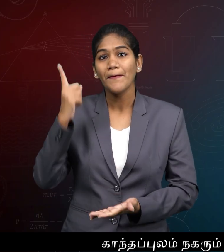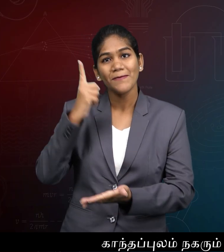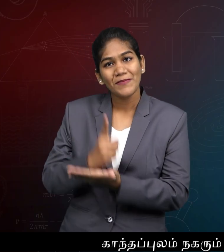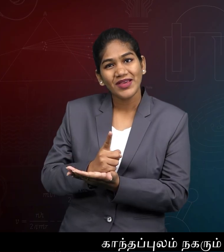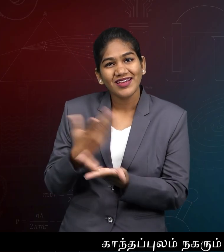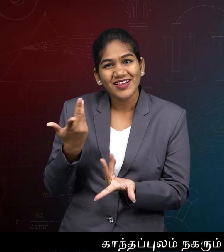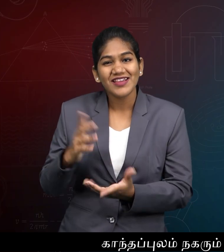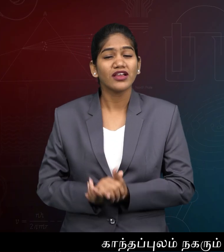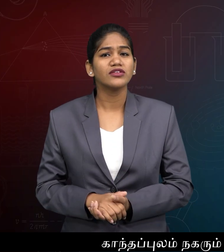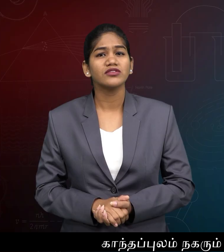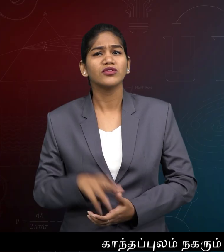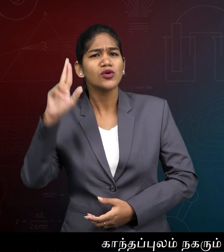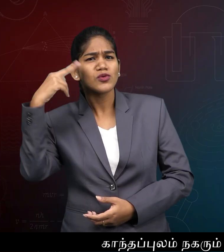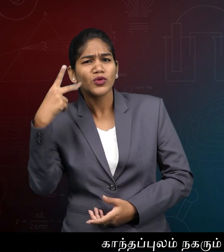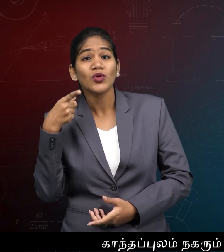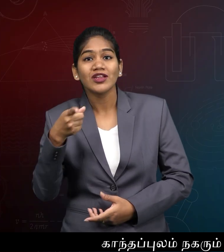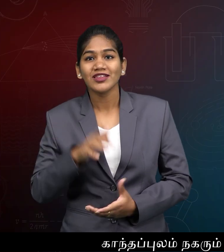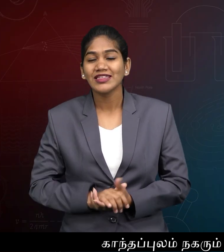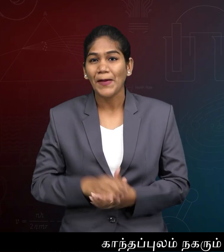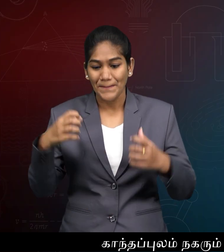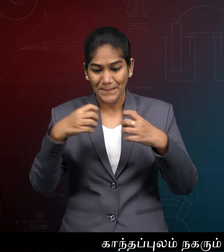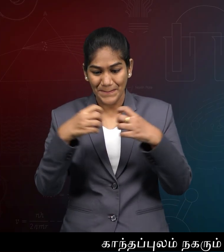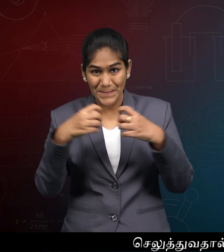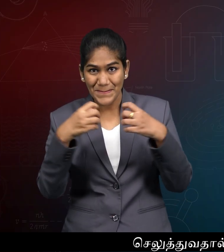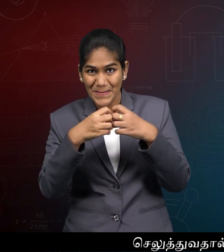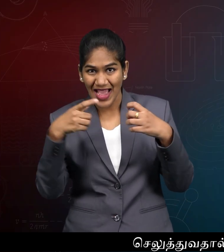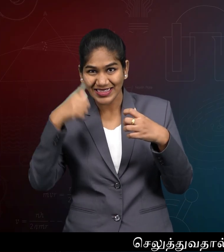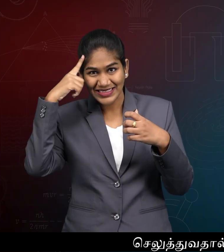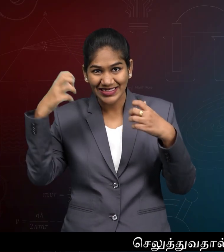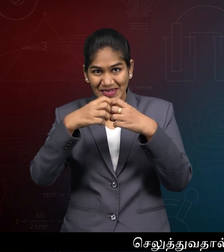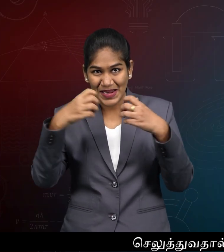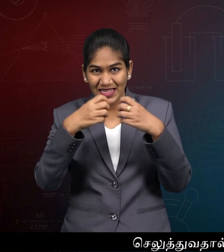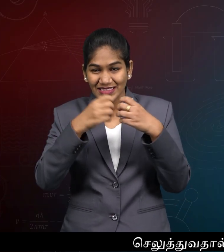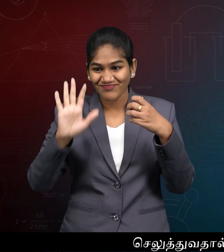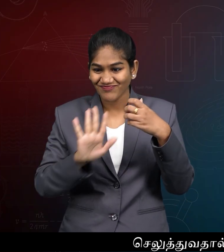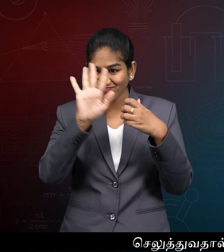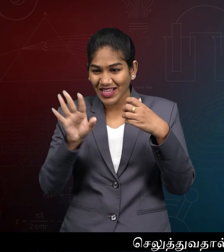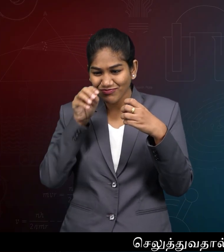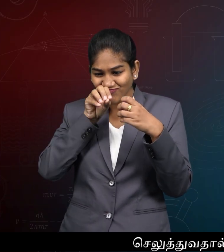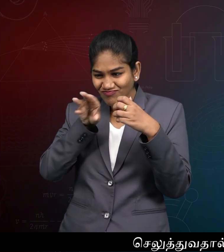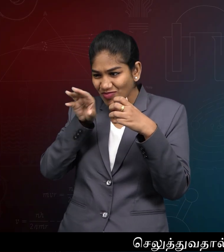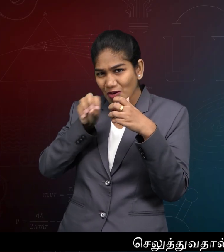காந்தப்புலம் நகரும் மின்னூட்டங்களில் ஒரு சக்தியை செலுத்துவதால் இது இருக்க வேண்டும்.